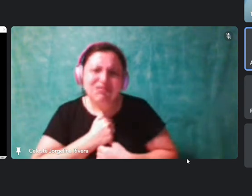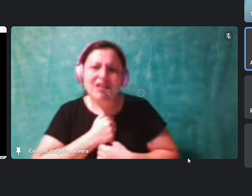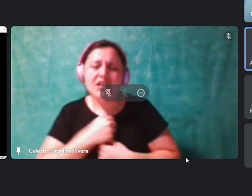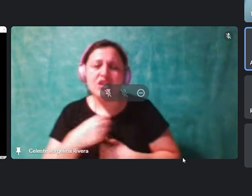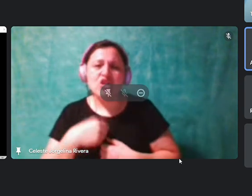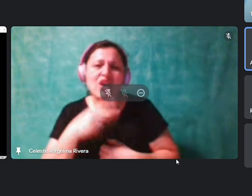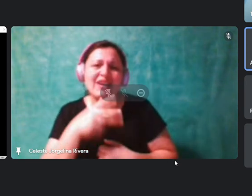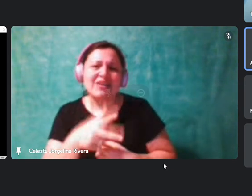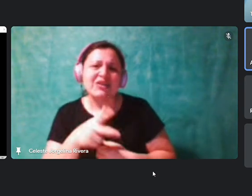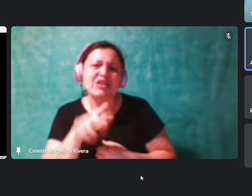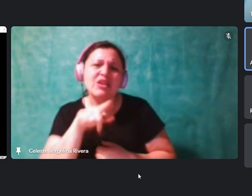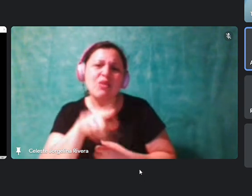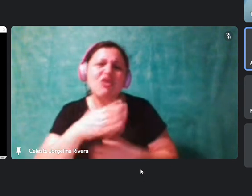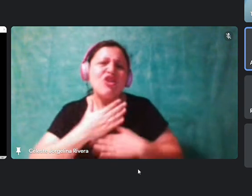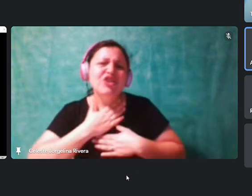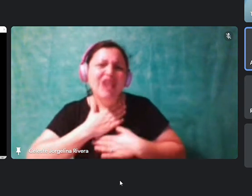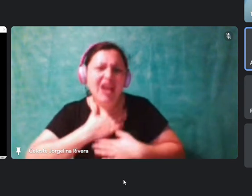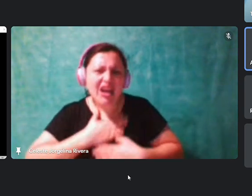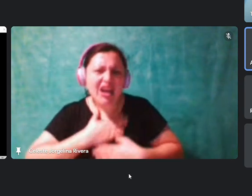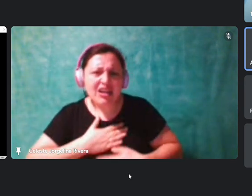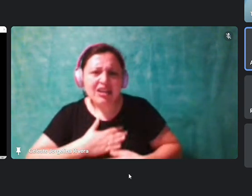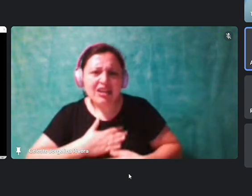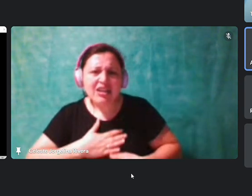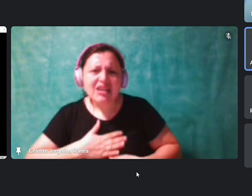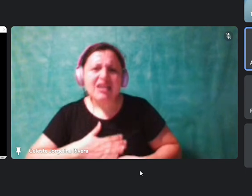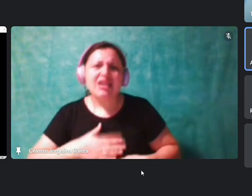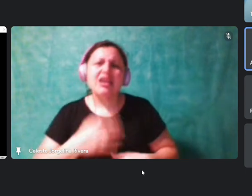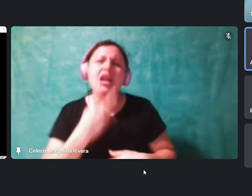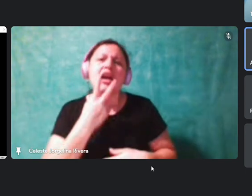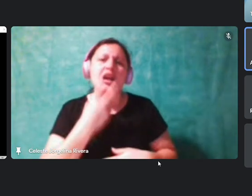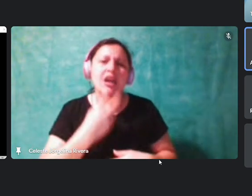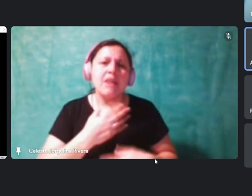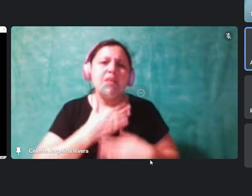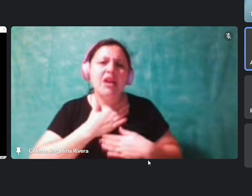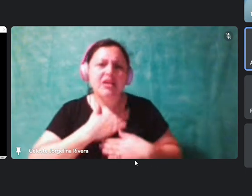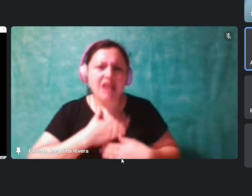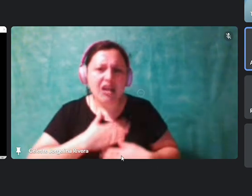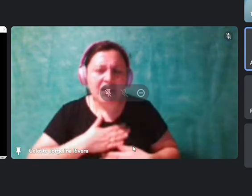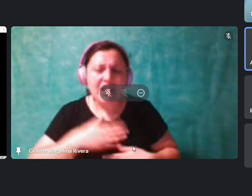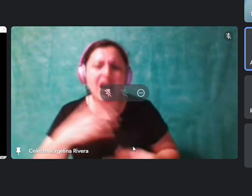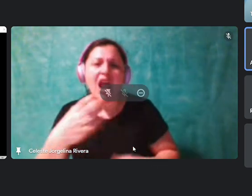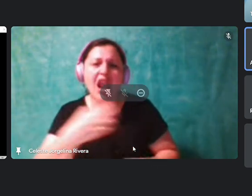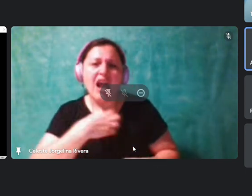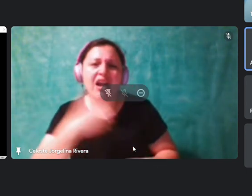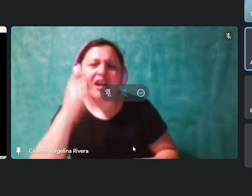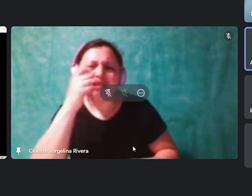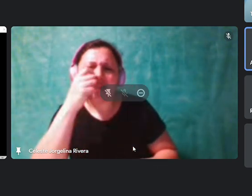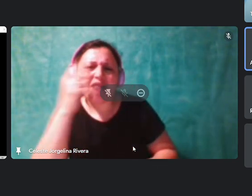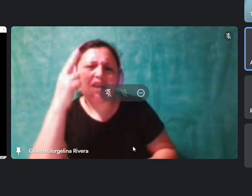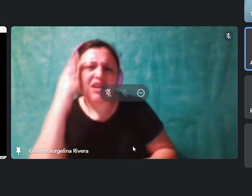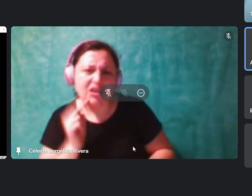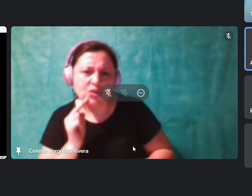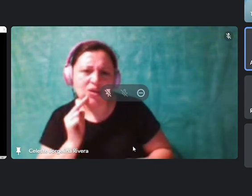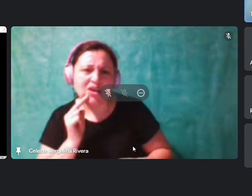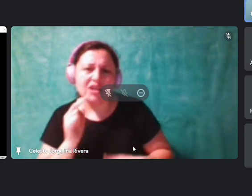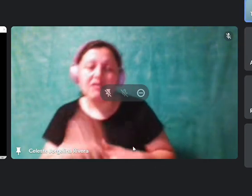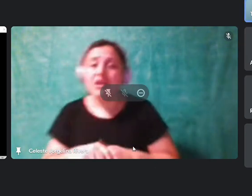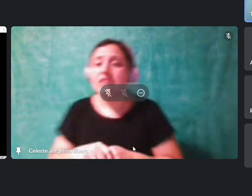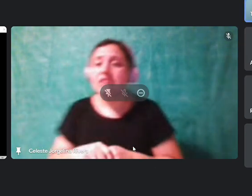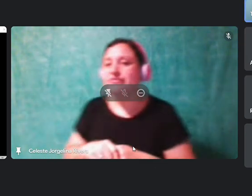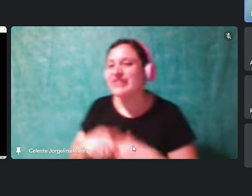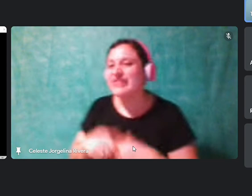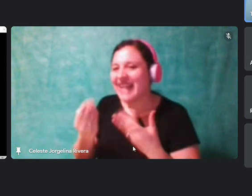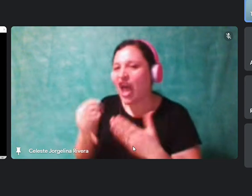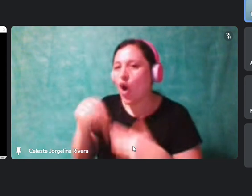la clase la tenemos el 29, así claro. Es que, bueno, y después te pideo. Y ya después, bueno, Sí, hoy no tomo asistencia. Hoy no tomo asistencia. Y queda